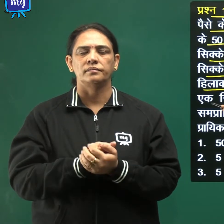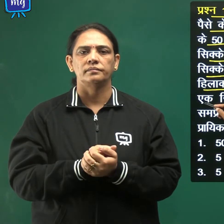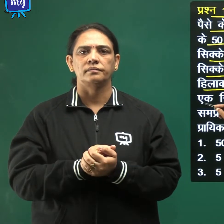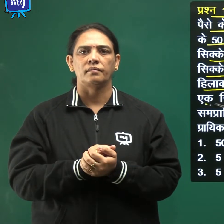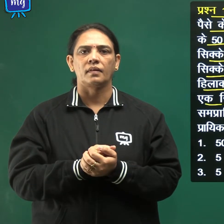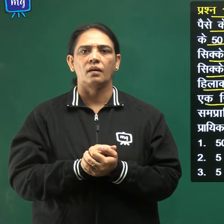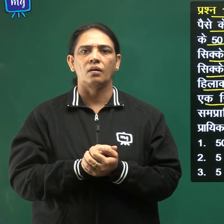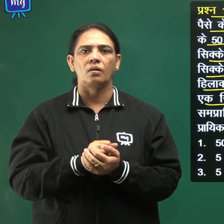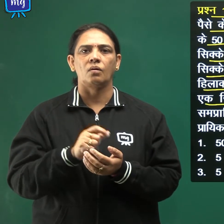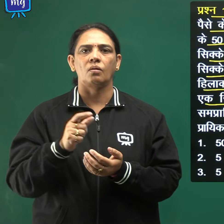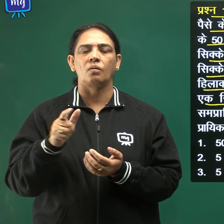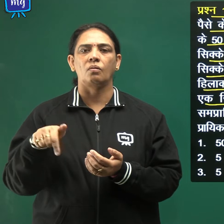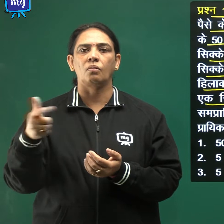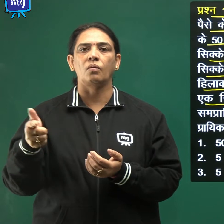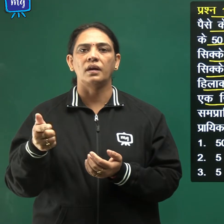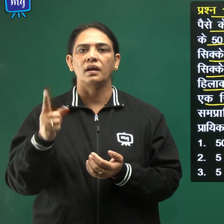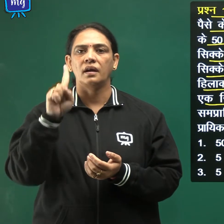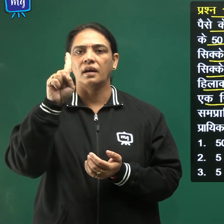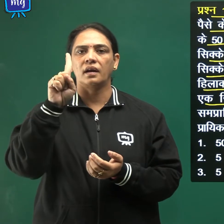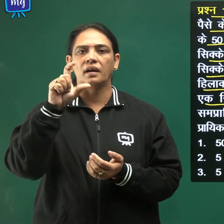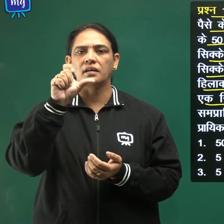कि कोई एक शिकवा ना